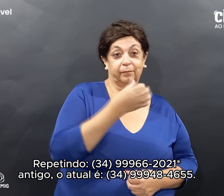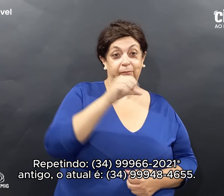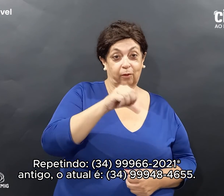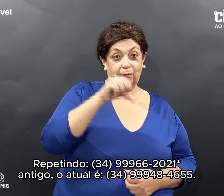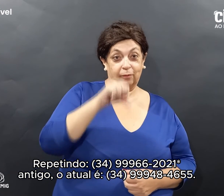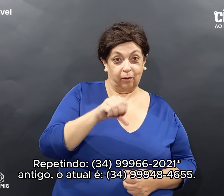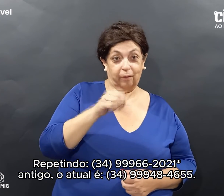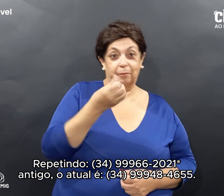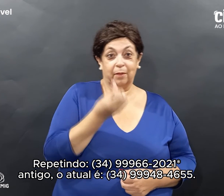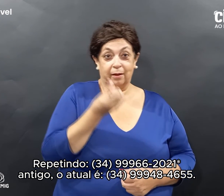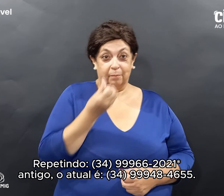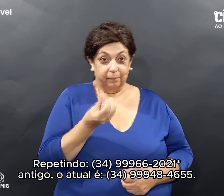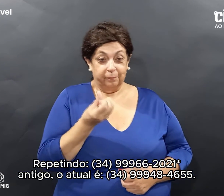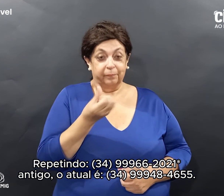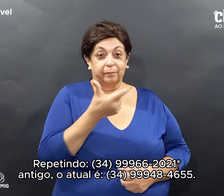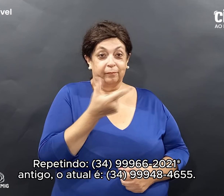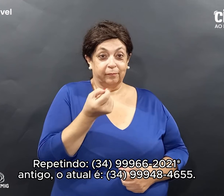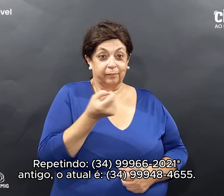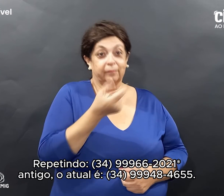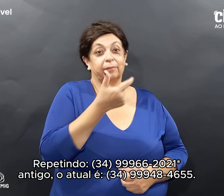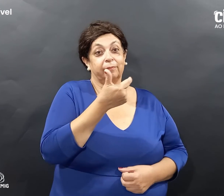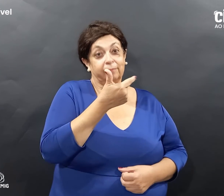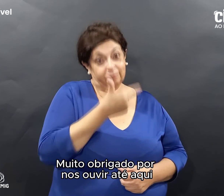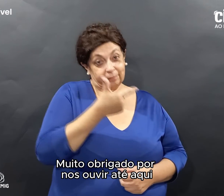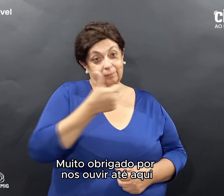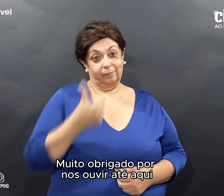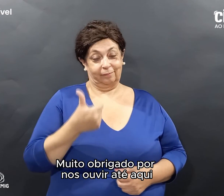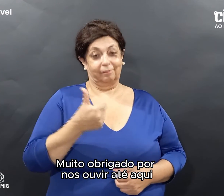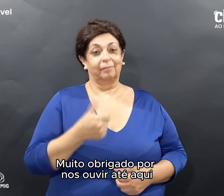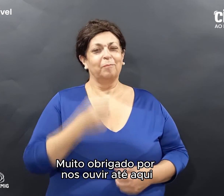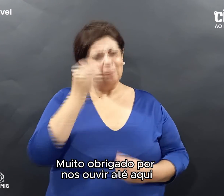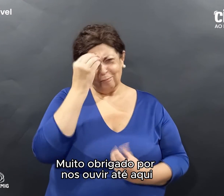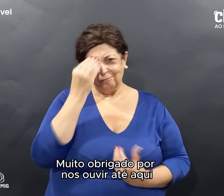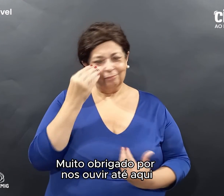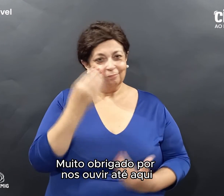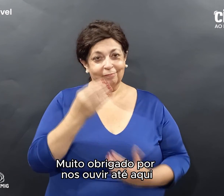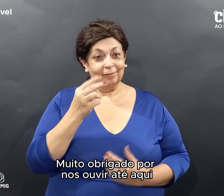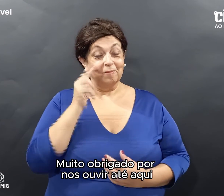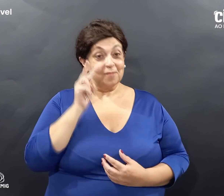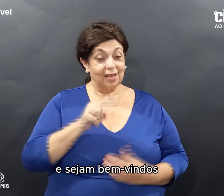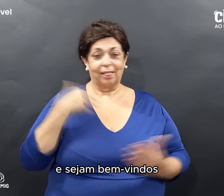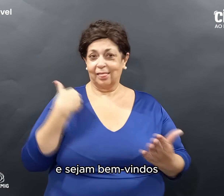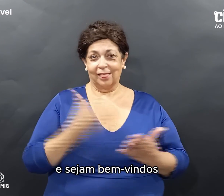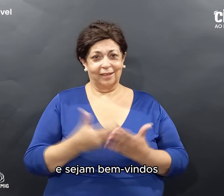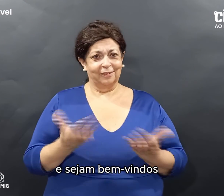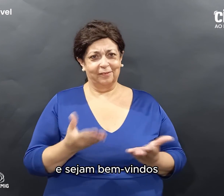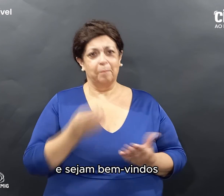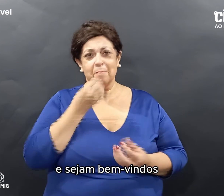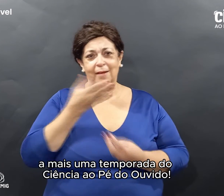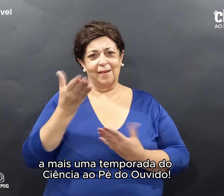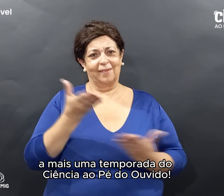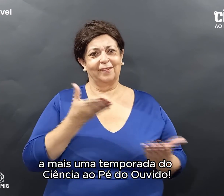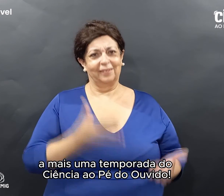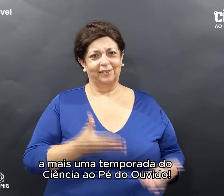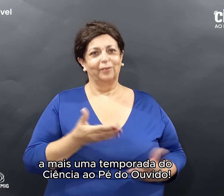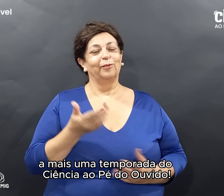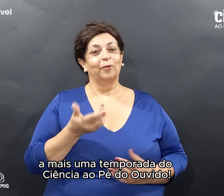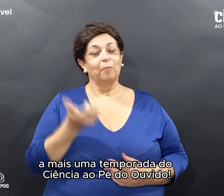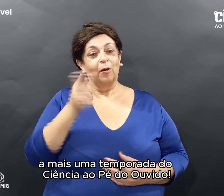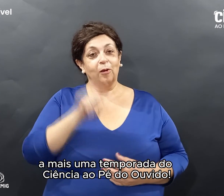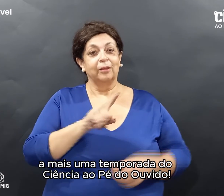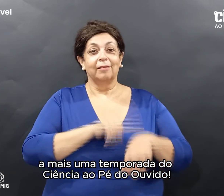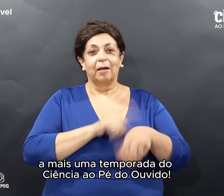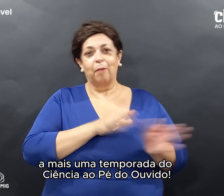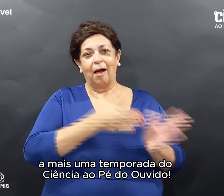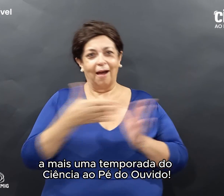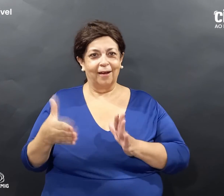34 9966 2021. Muito obrigado por nos ouvir até aqui e sejam bem-vindos a mais uma temporada